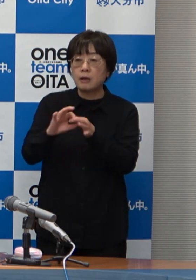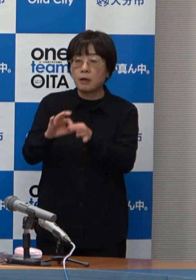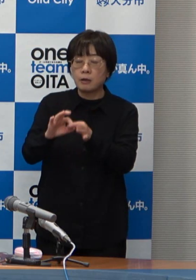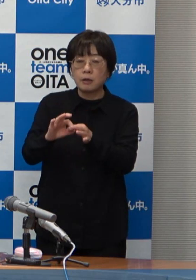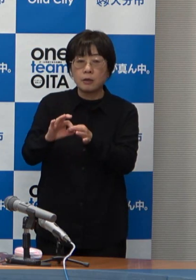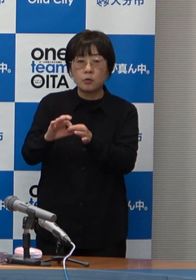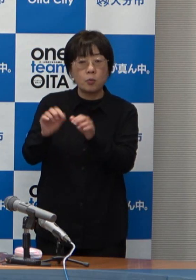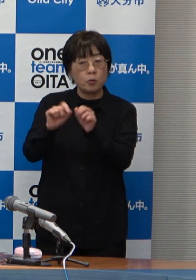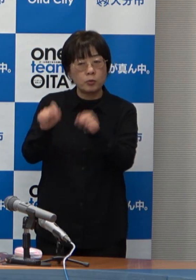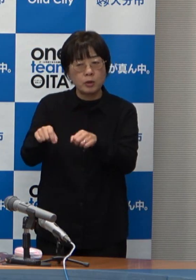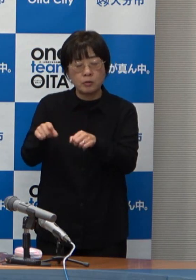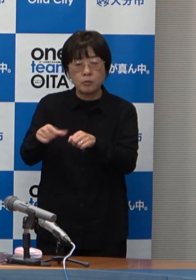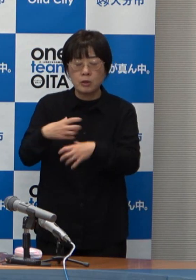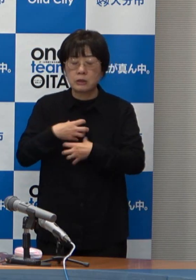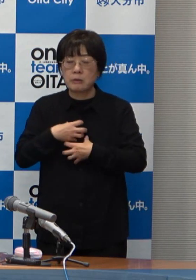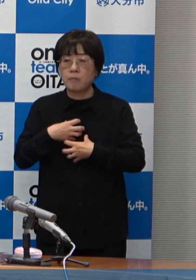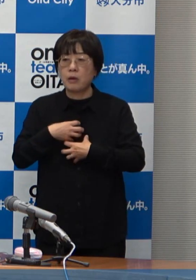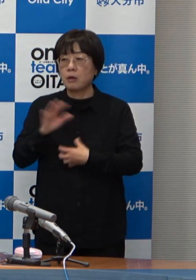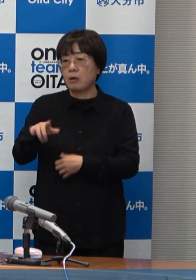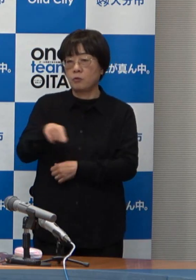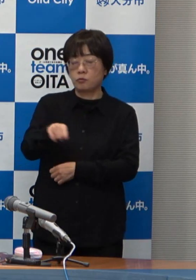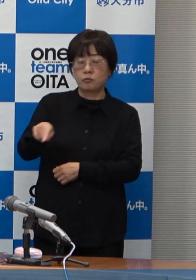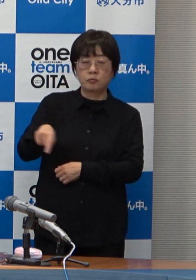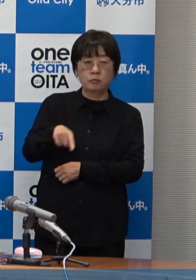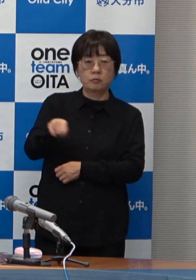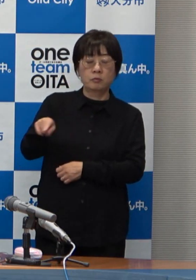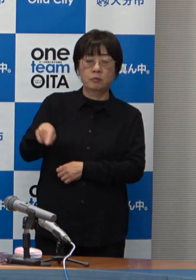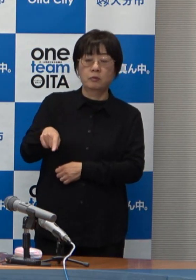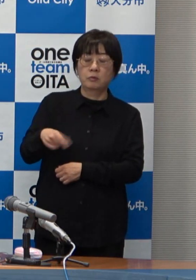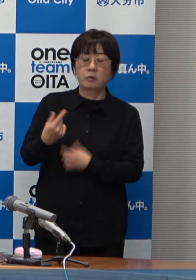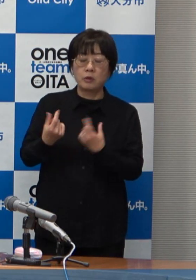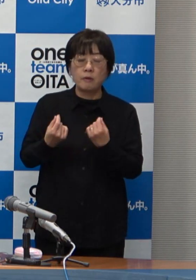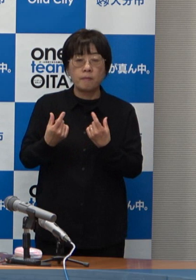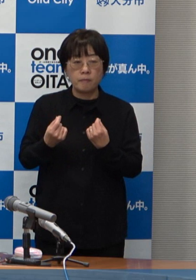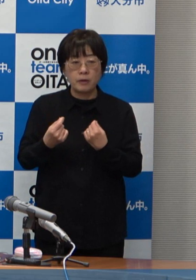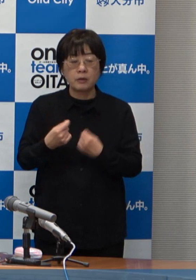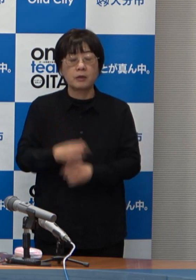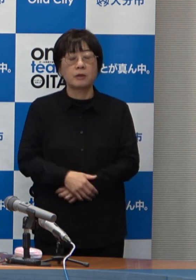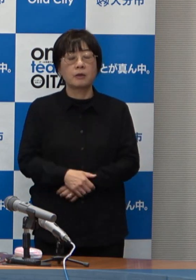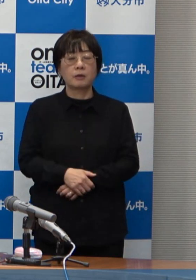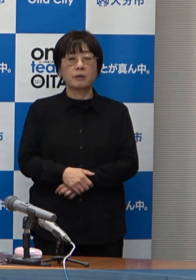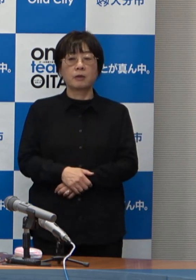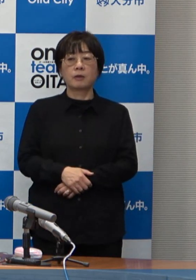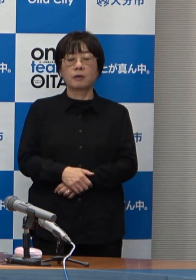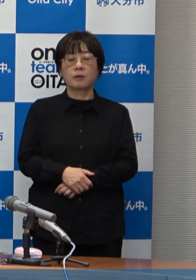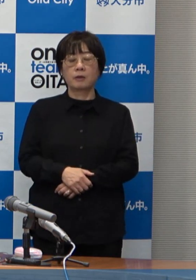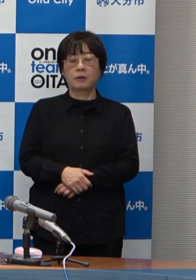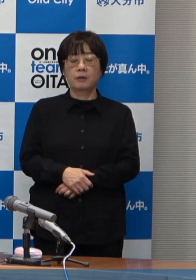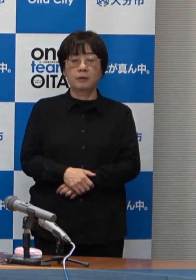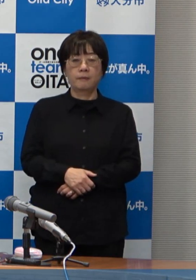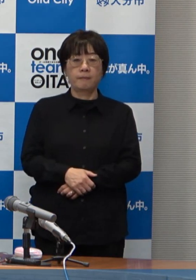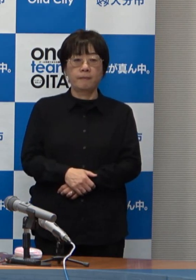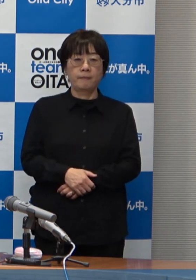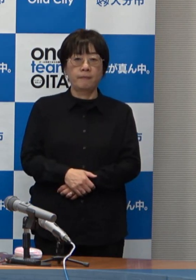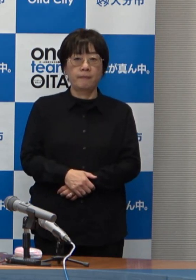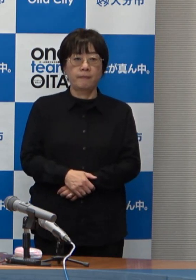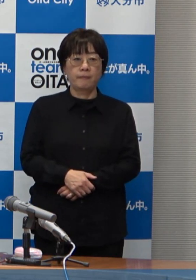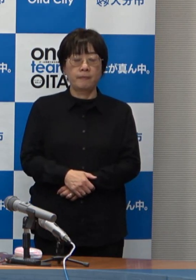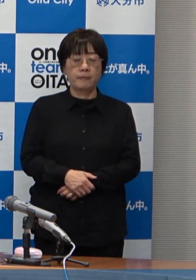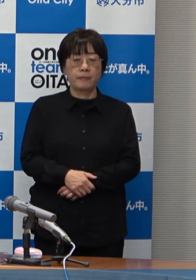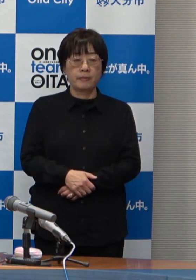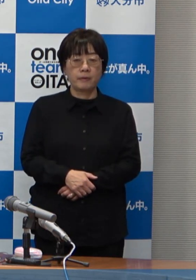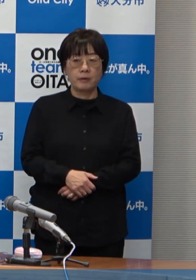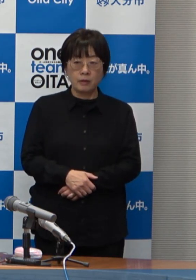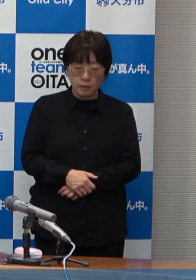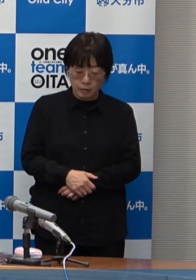ねそういったハードルがあると思いますよでやっぱり私は大きなのはあのいろんな